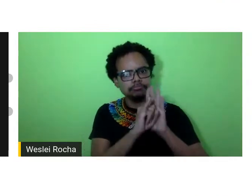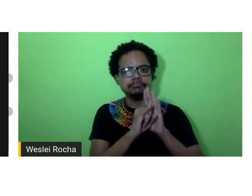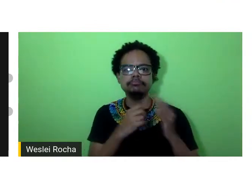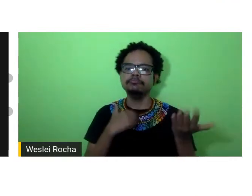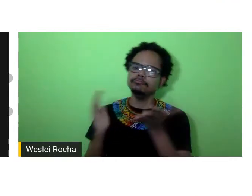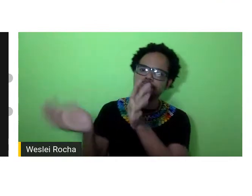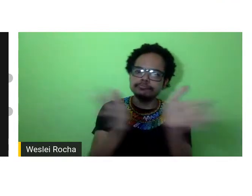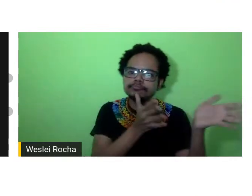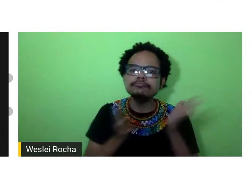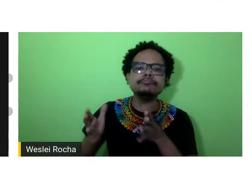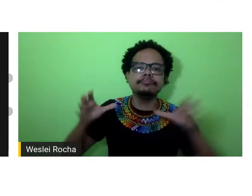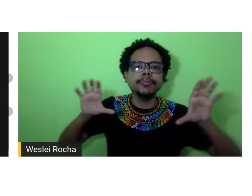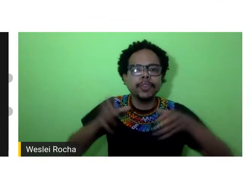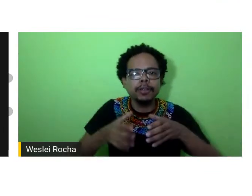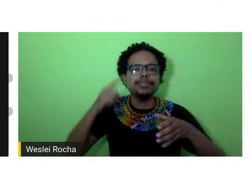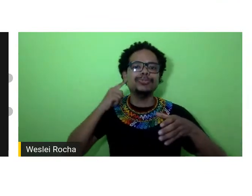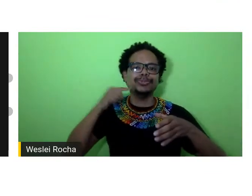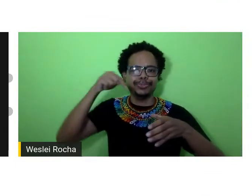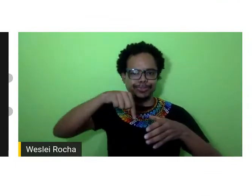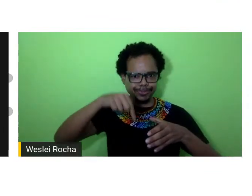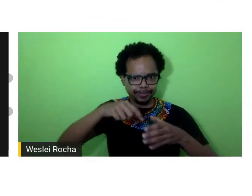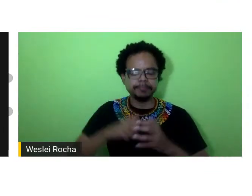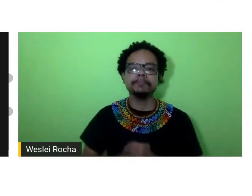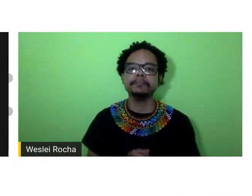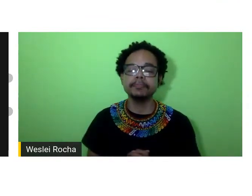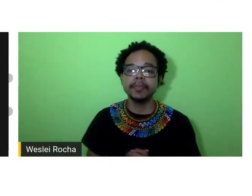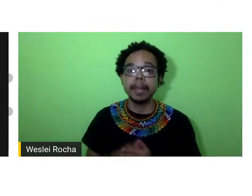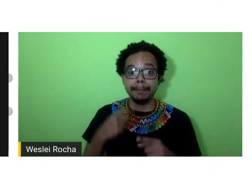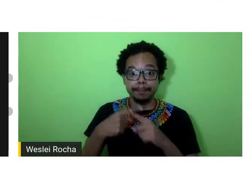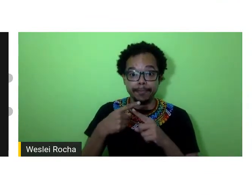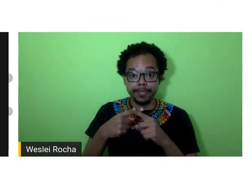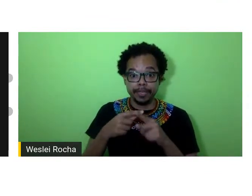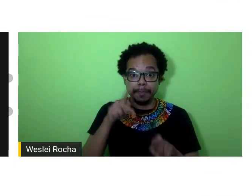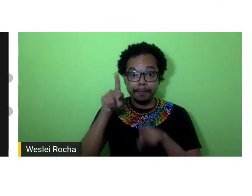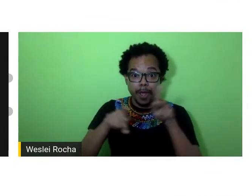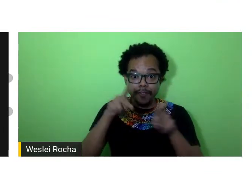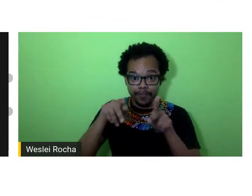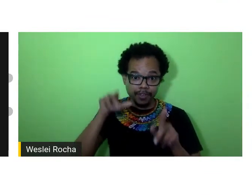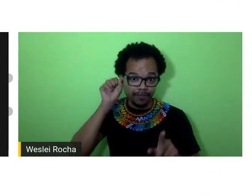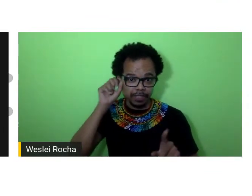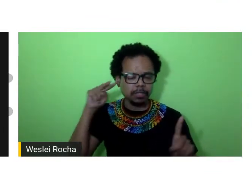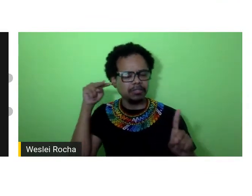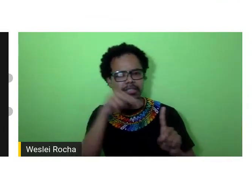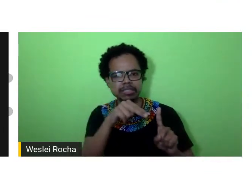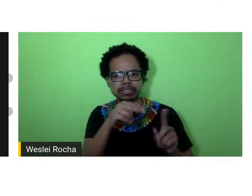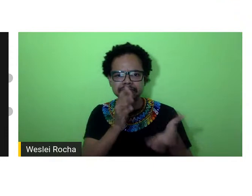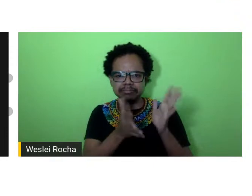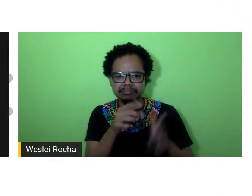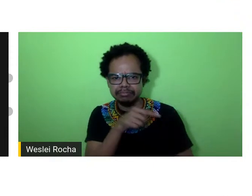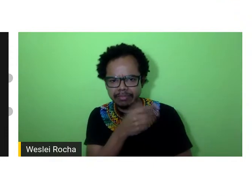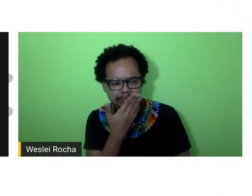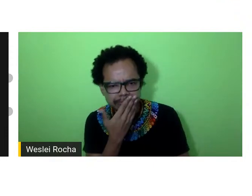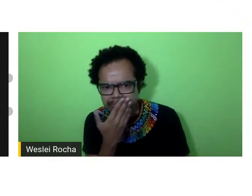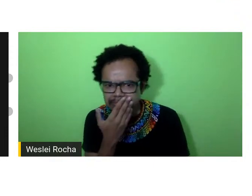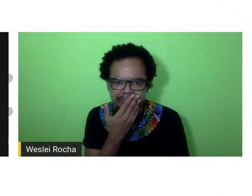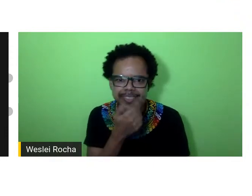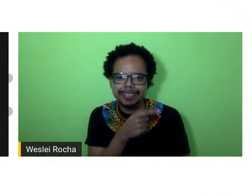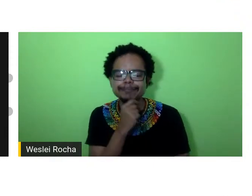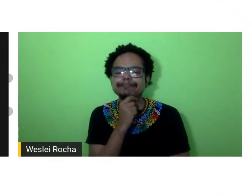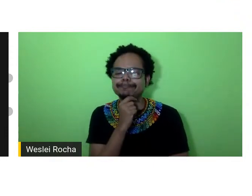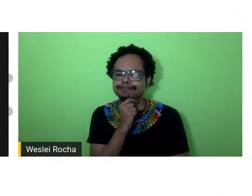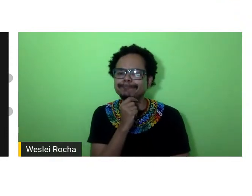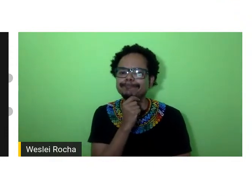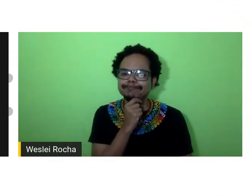identidade a sua língua o poder conversar é começou a comunidade através da língua